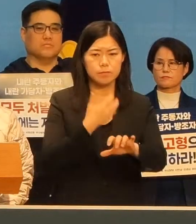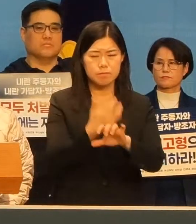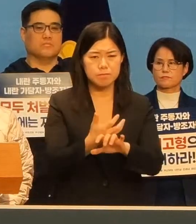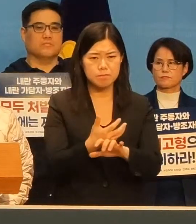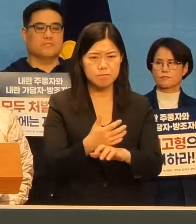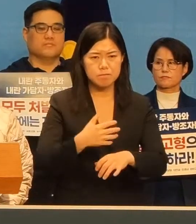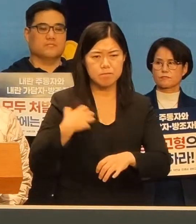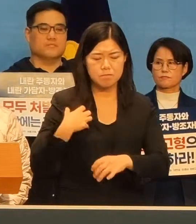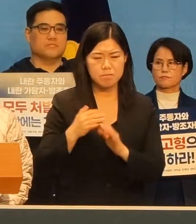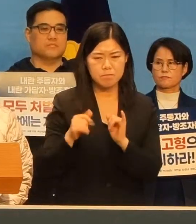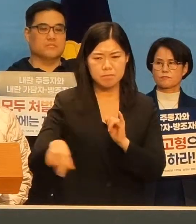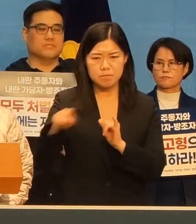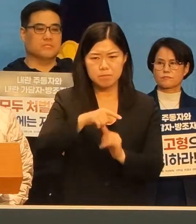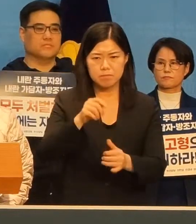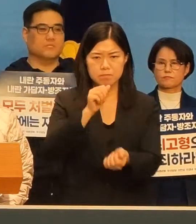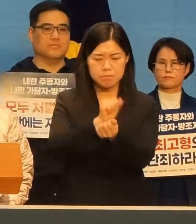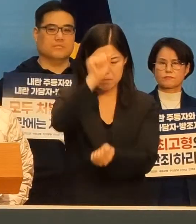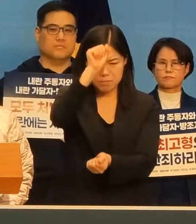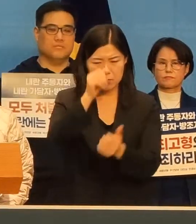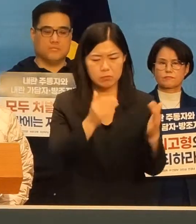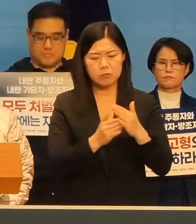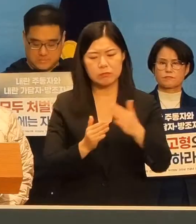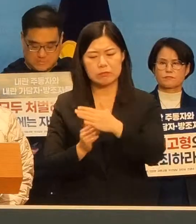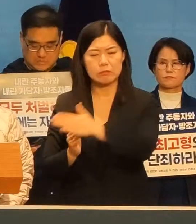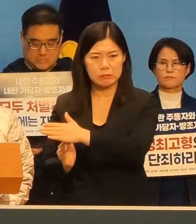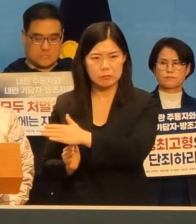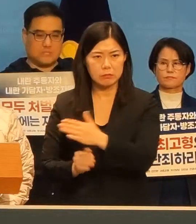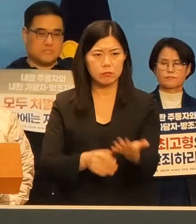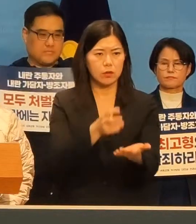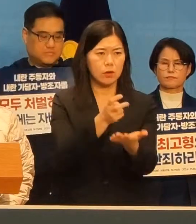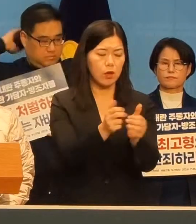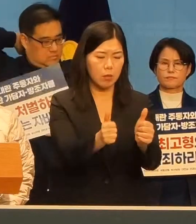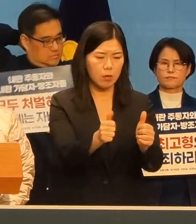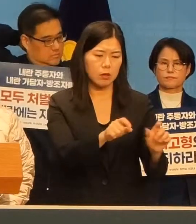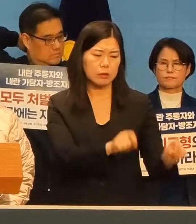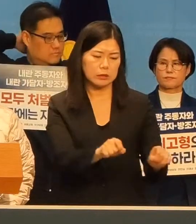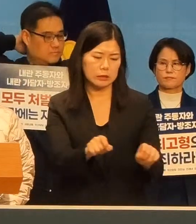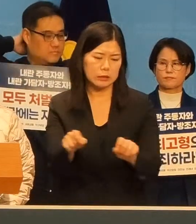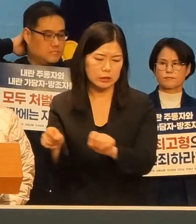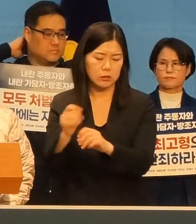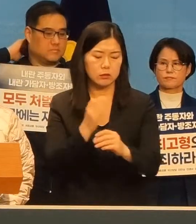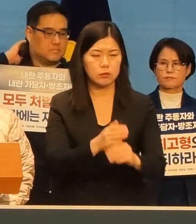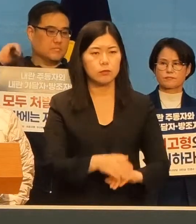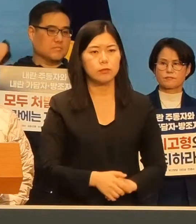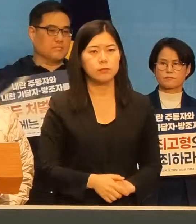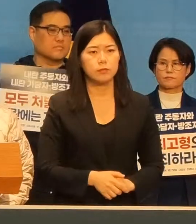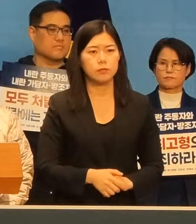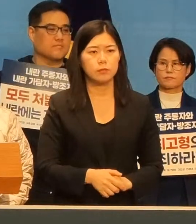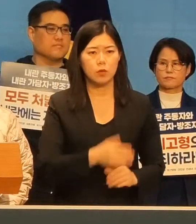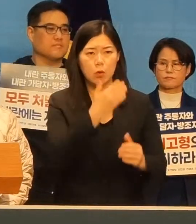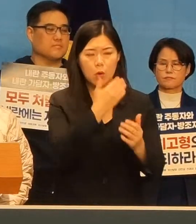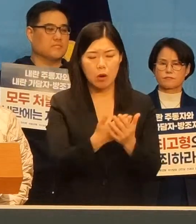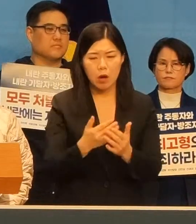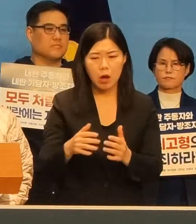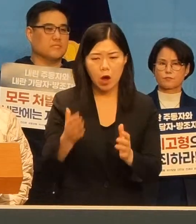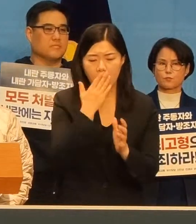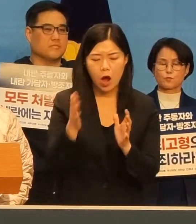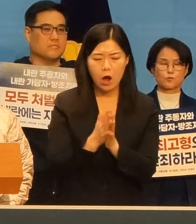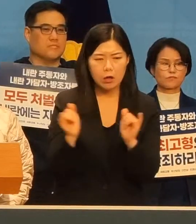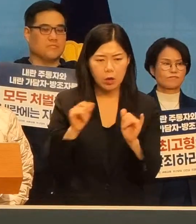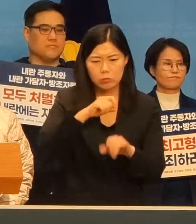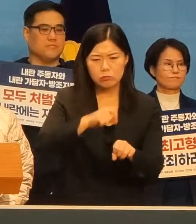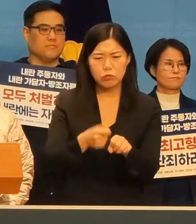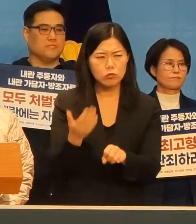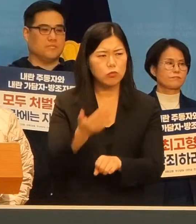대한 구속영장은 줄줄이 기각되고 재판은 하염없이 지연되고 있습니다. 핵심 가담자조차 제대로